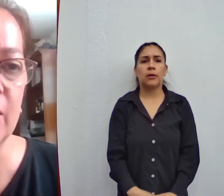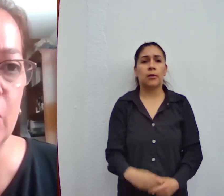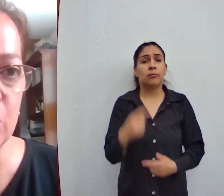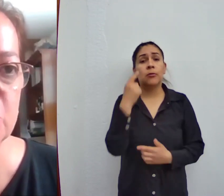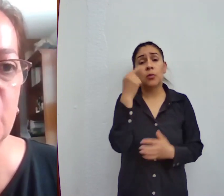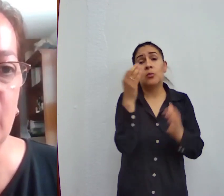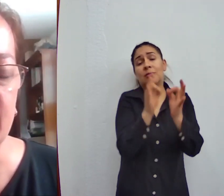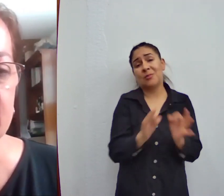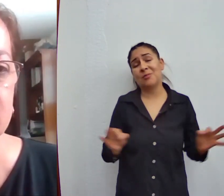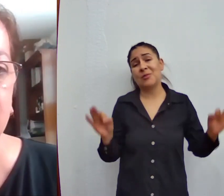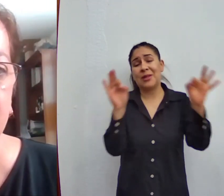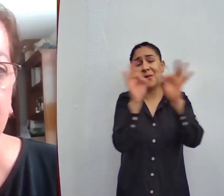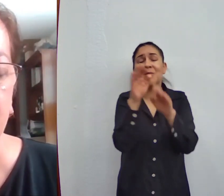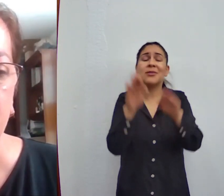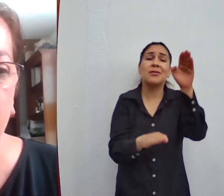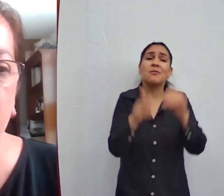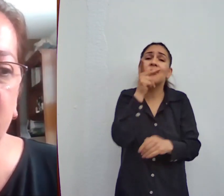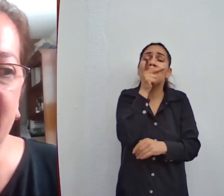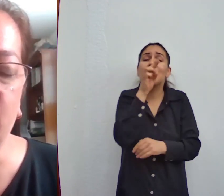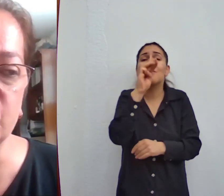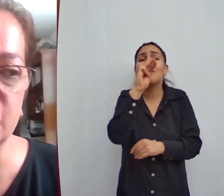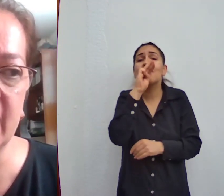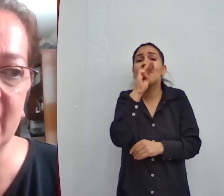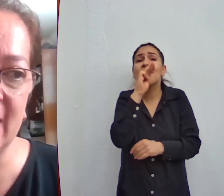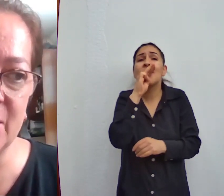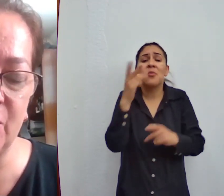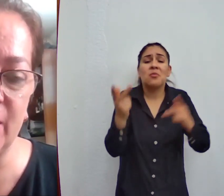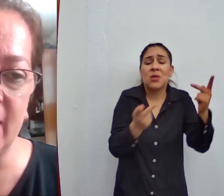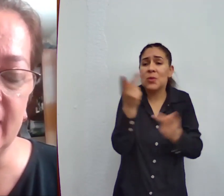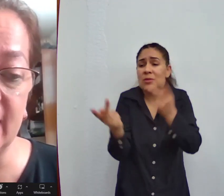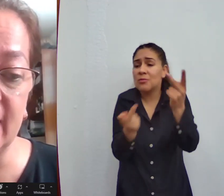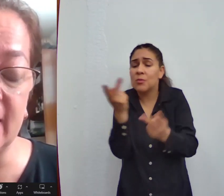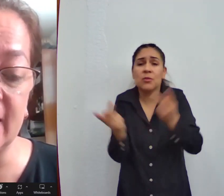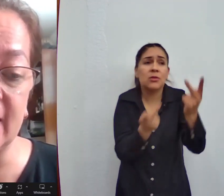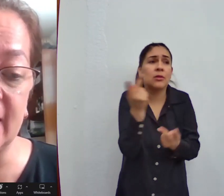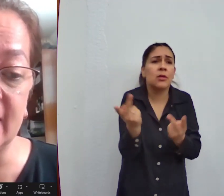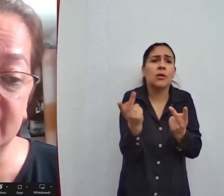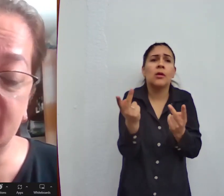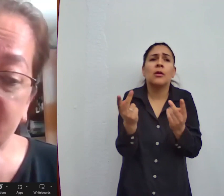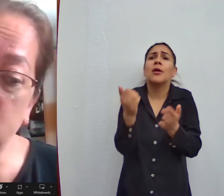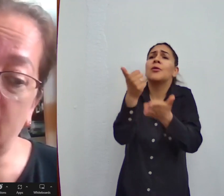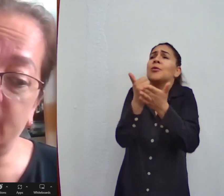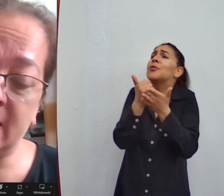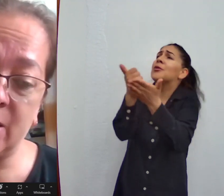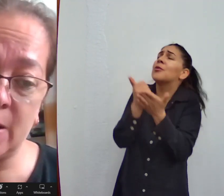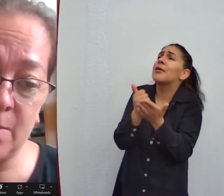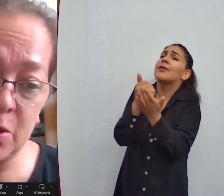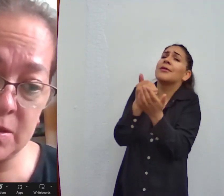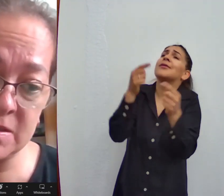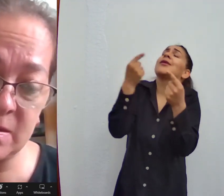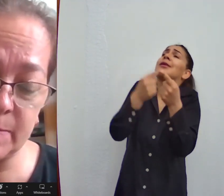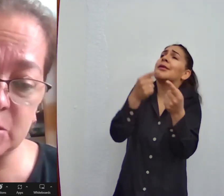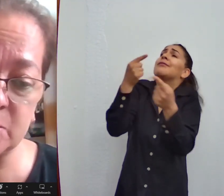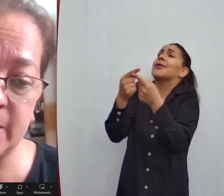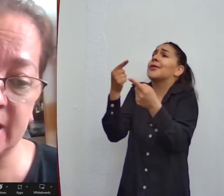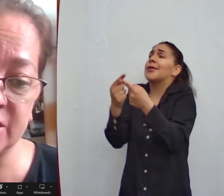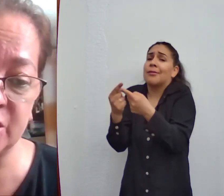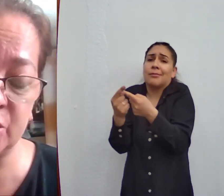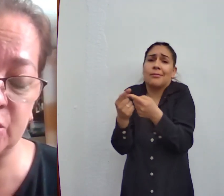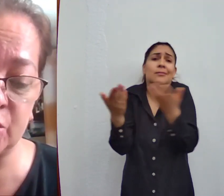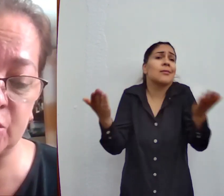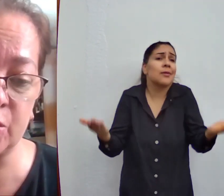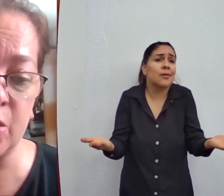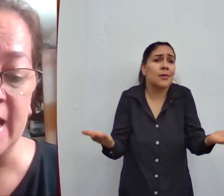estar preguntando en muchos lugares dónde conseguir la ayuda, y si solamente hay 9 millones de pesos para el